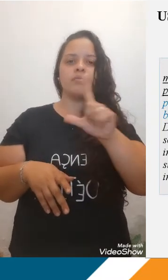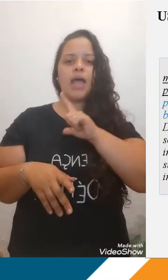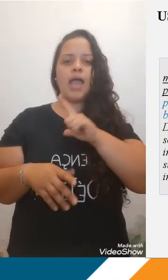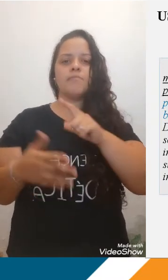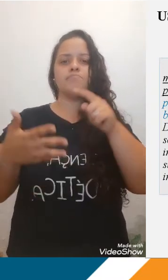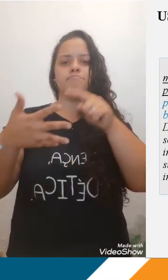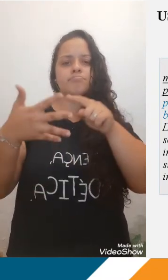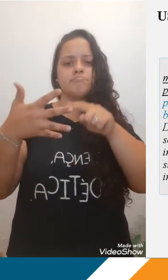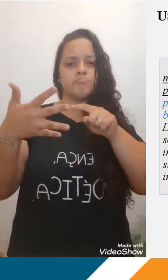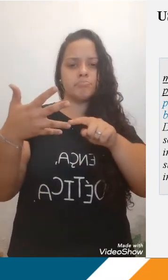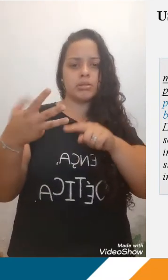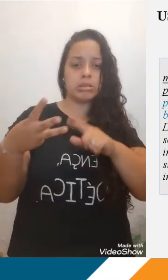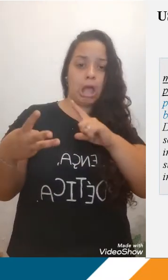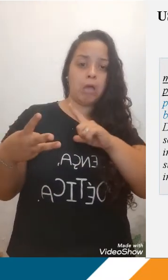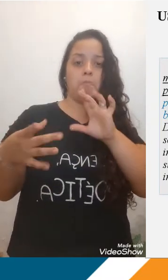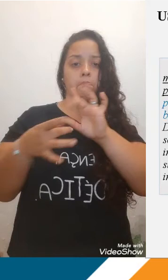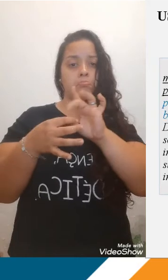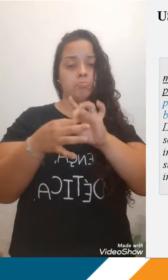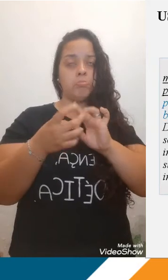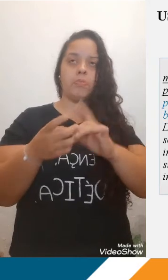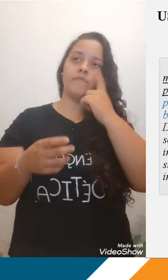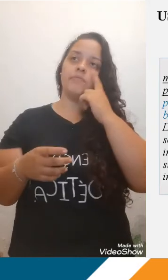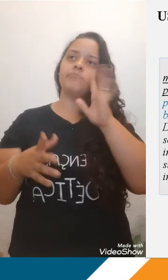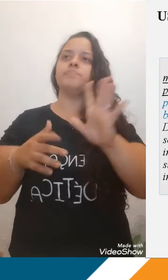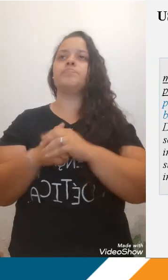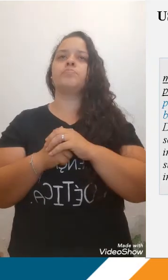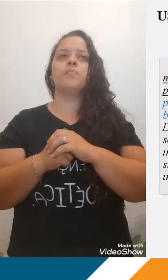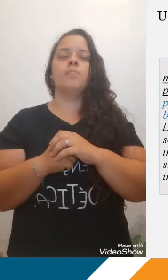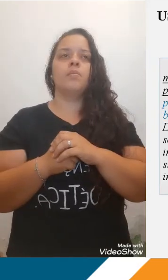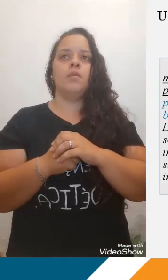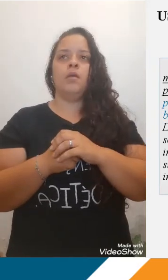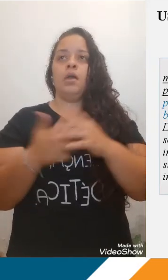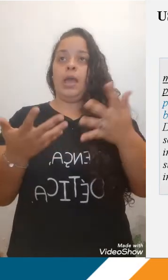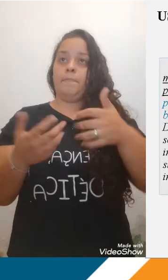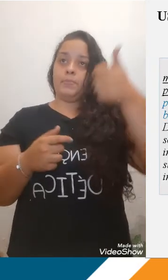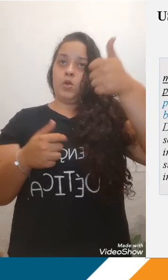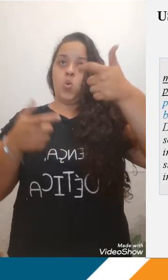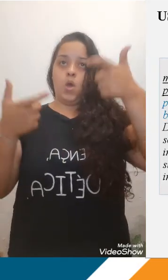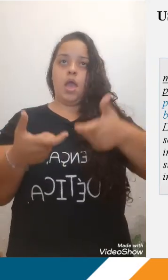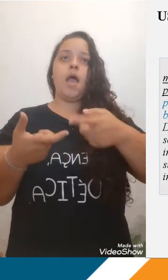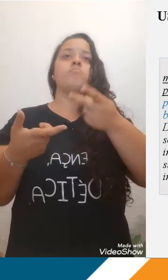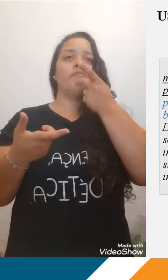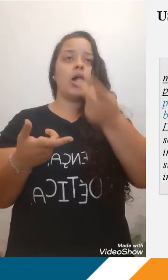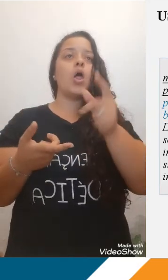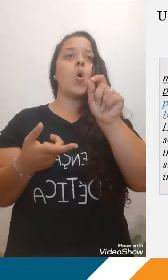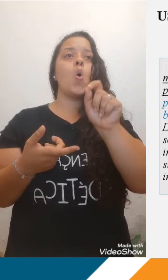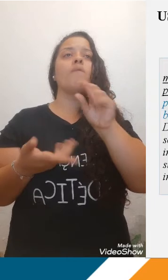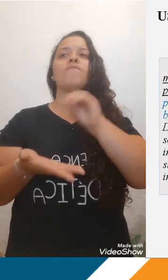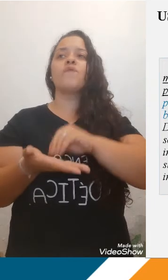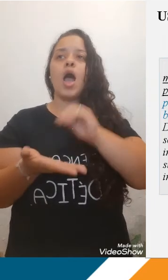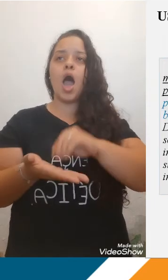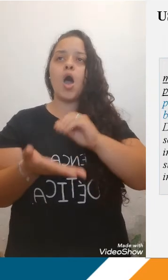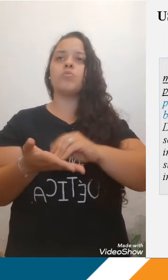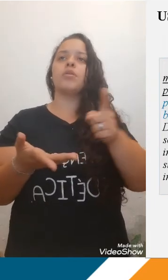no checklist o que tem aí de elementos constitutivos do repertório sociocultural. Em primeiro lugar, deve-se ressaltar a ausência de